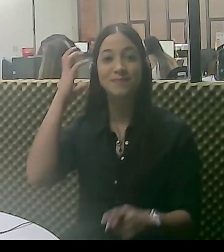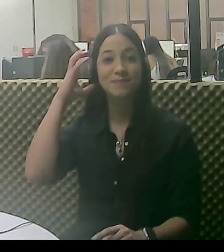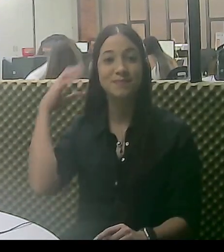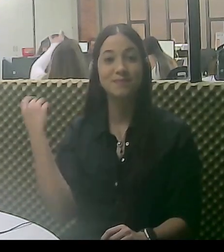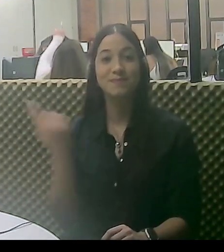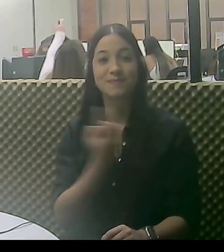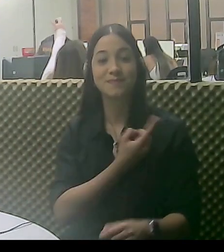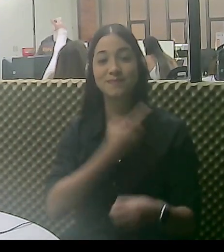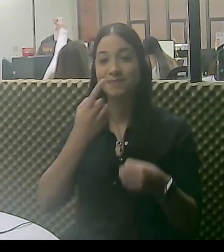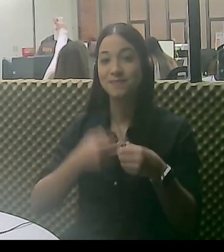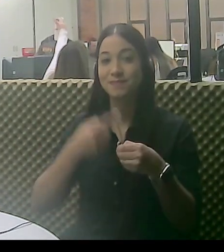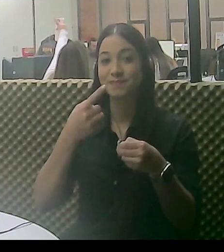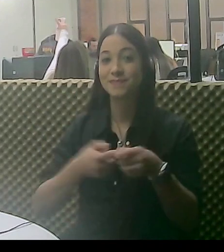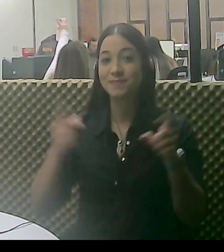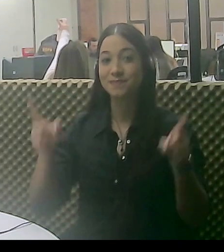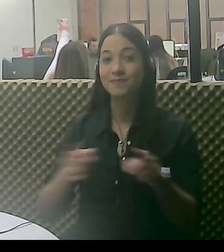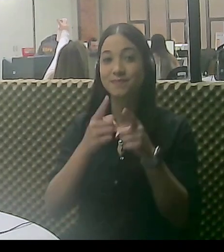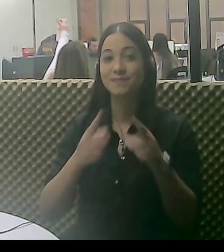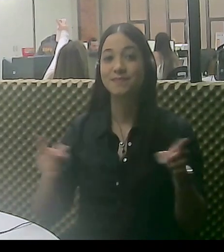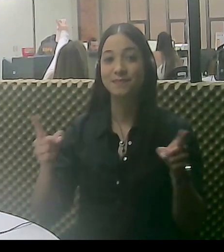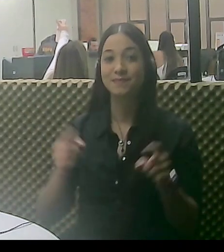Rádio Nossa Cidade.